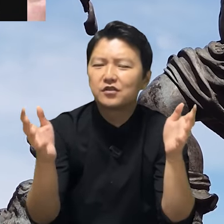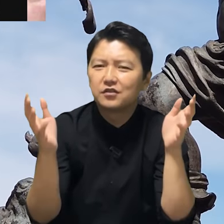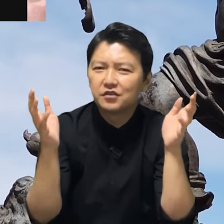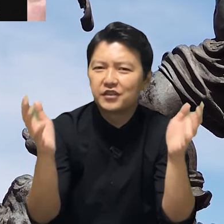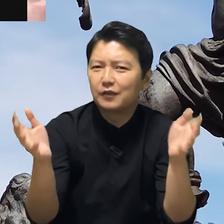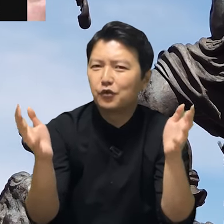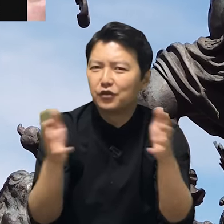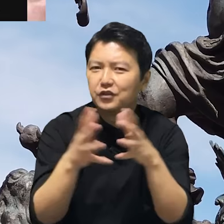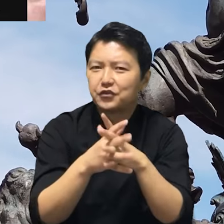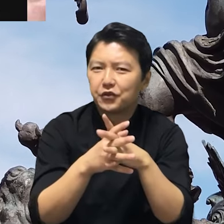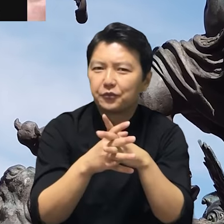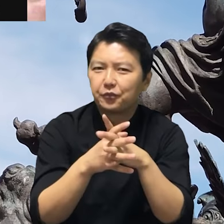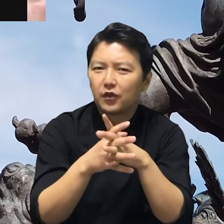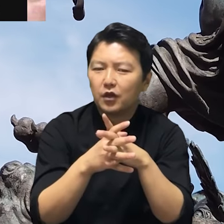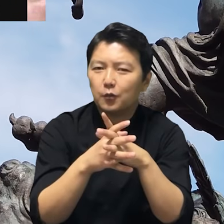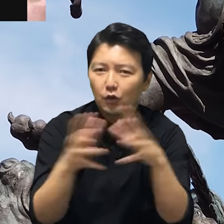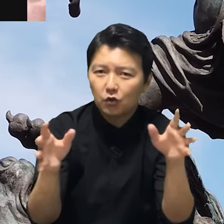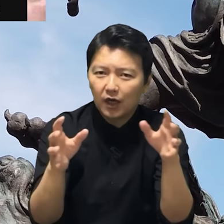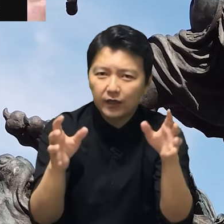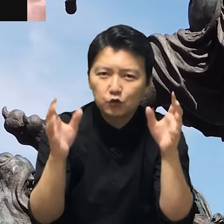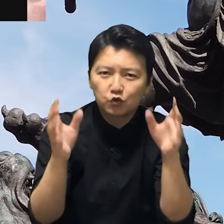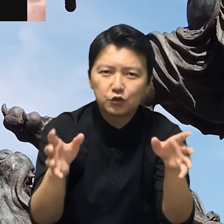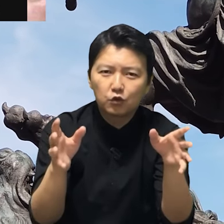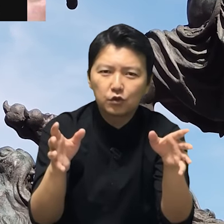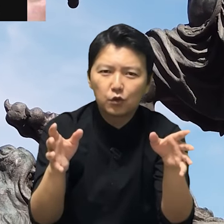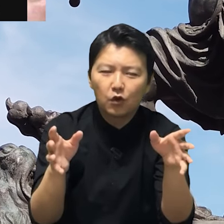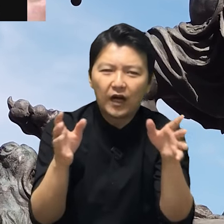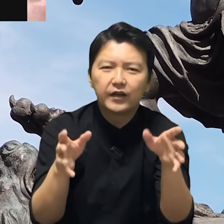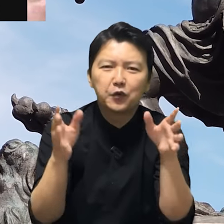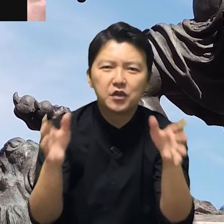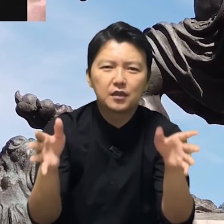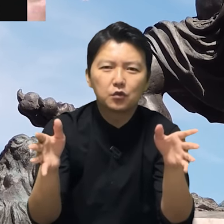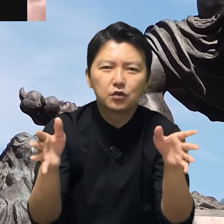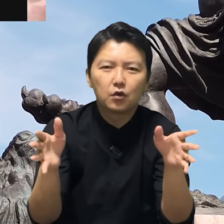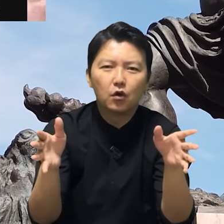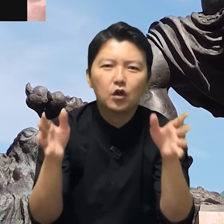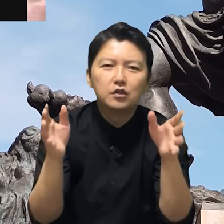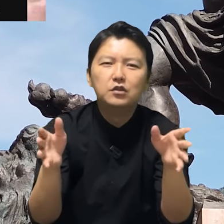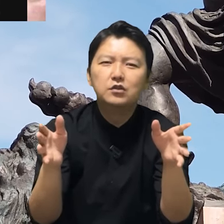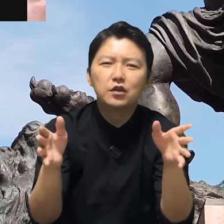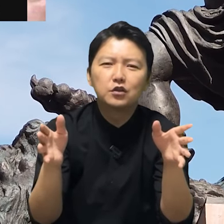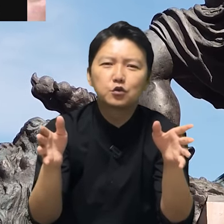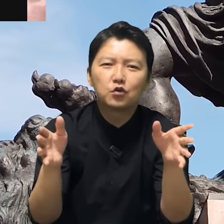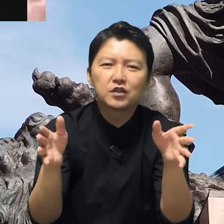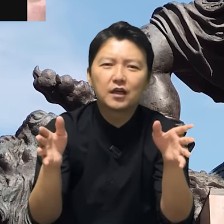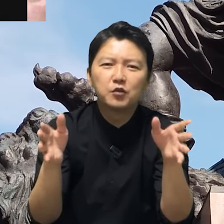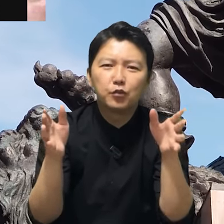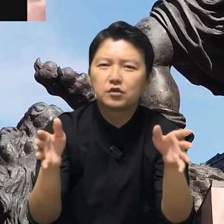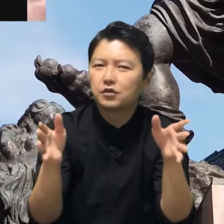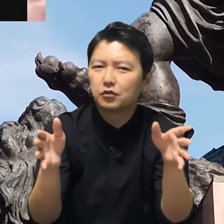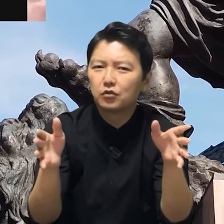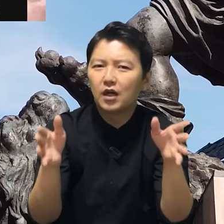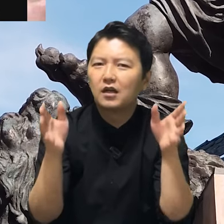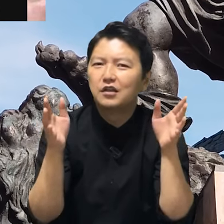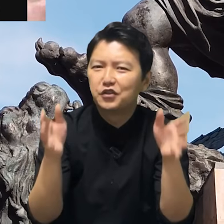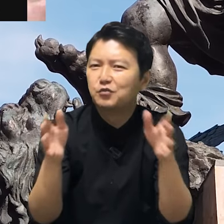보스는 짱보린이죠. 보통 한 개 조직도 그렇고 한 개 회사도 그렇고 능력이 좋은 사람이 보스인 경우가